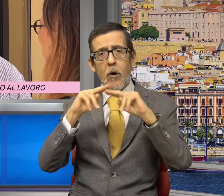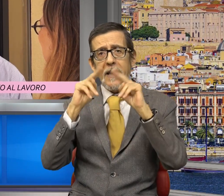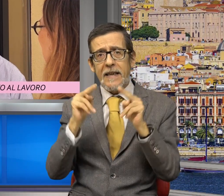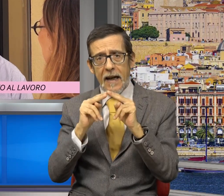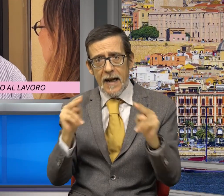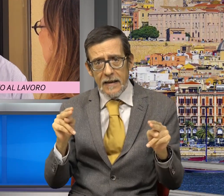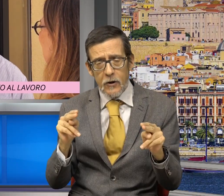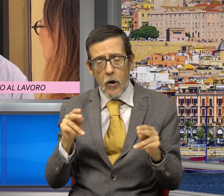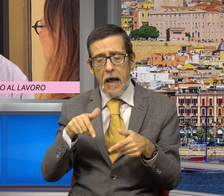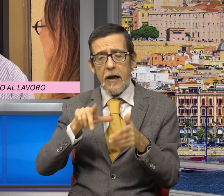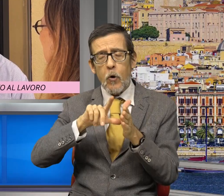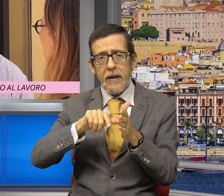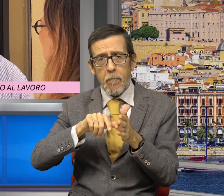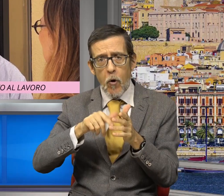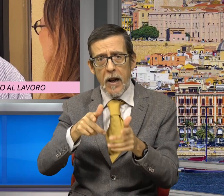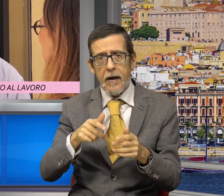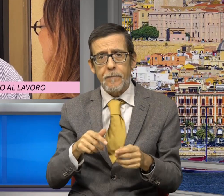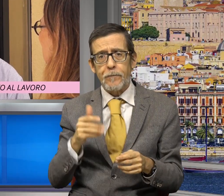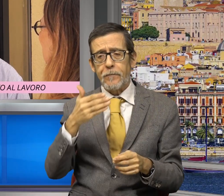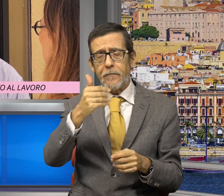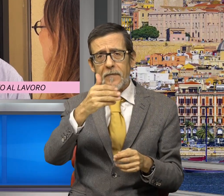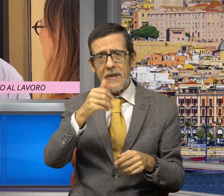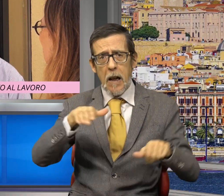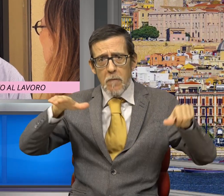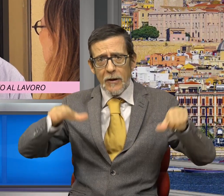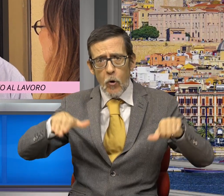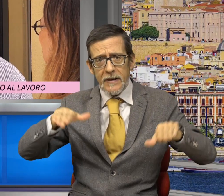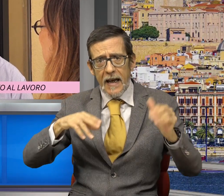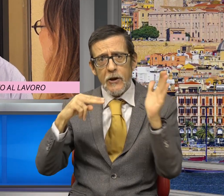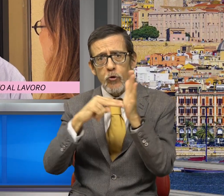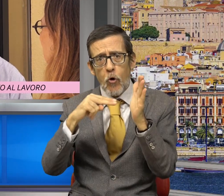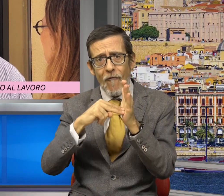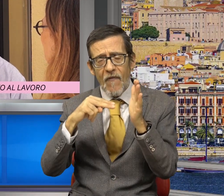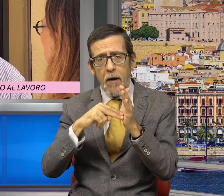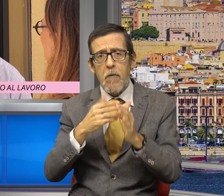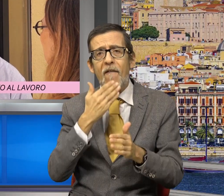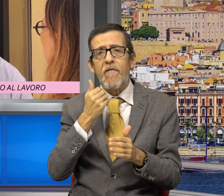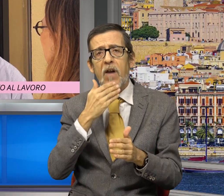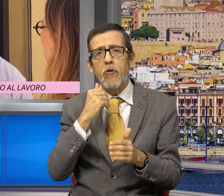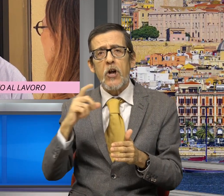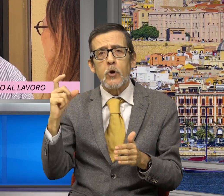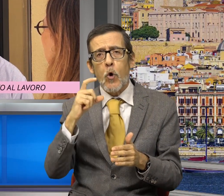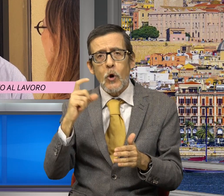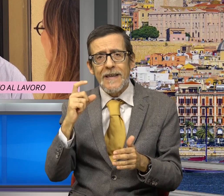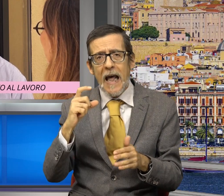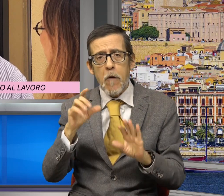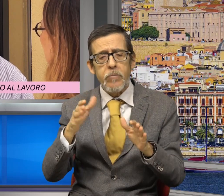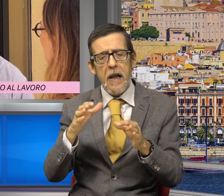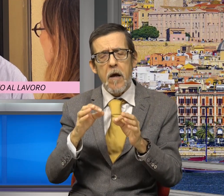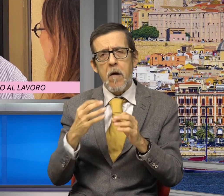contemporaneità, in particolare sabato 16 novembre alle 21 al Teatro Centrale avremo Francesco Costabile, che è fresco della partecipazione alla sezione Orizzonti della